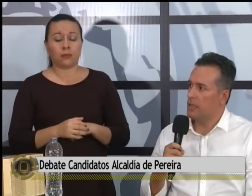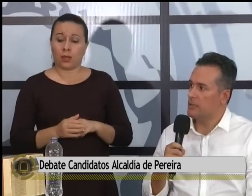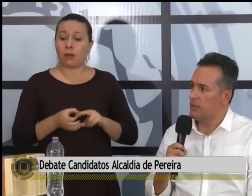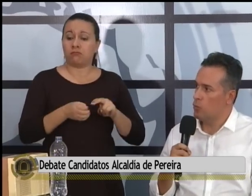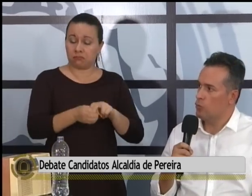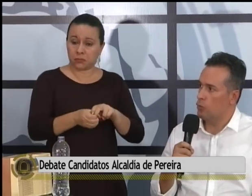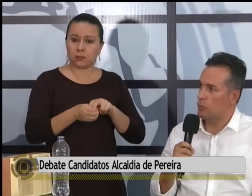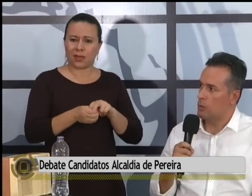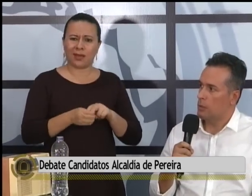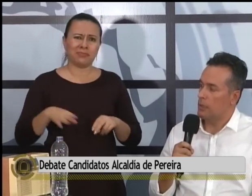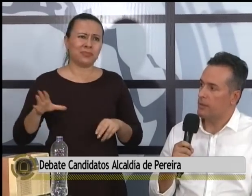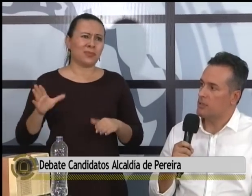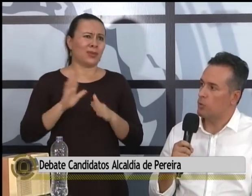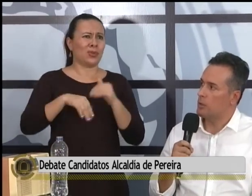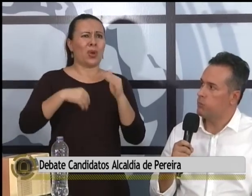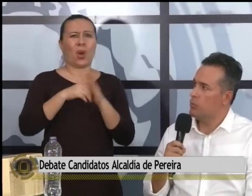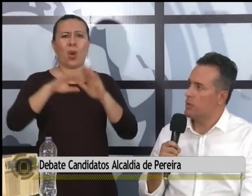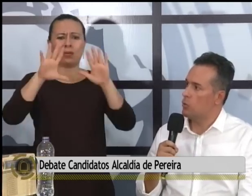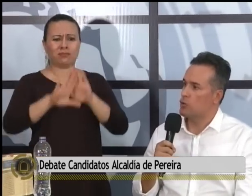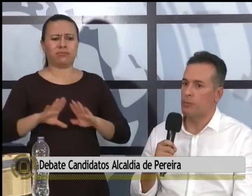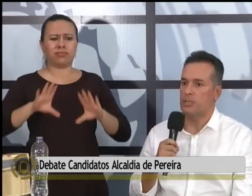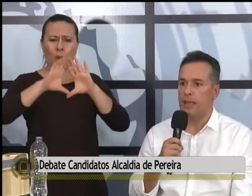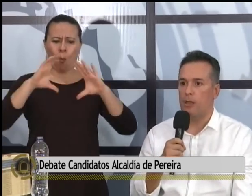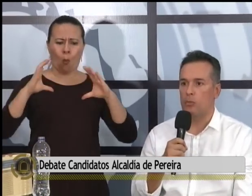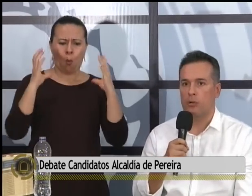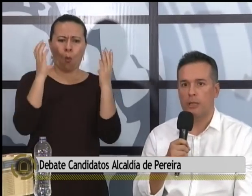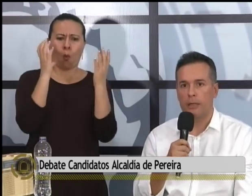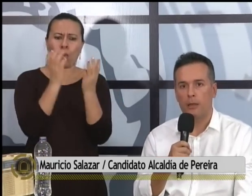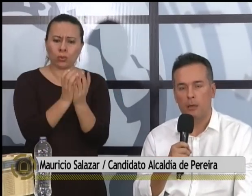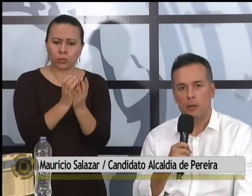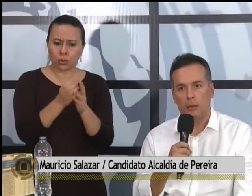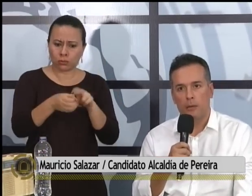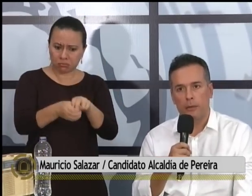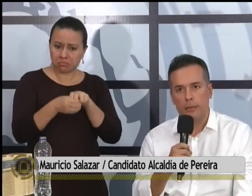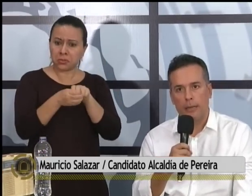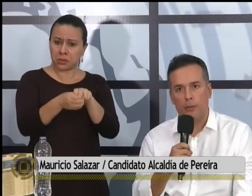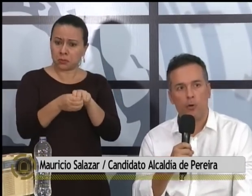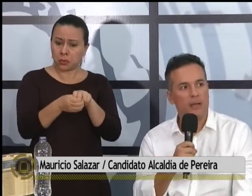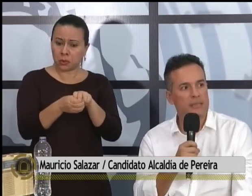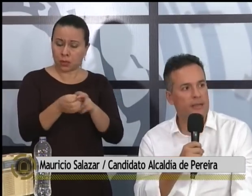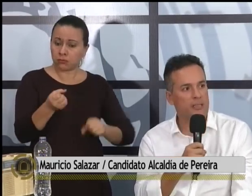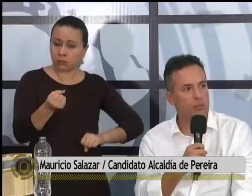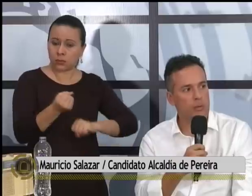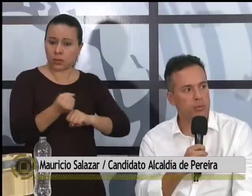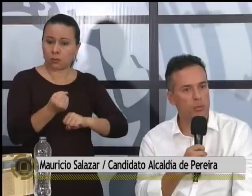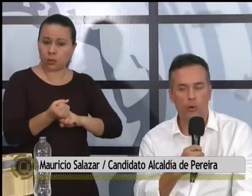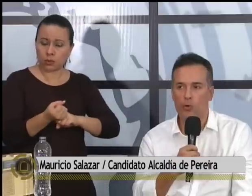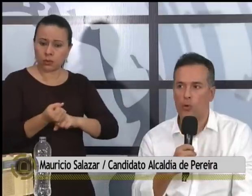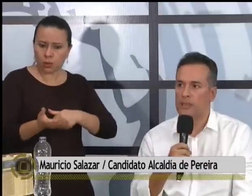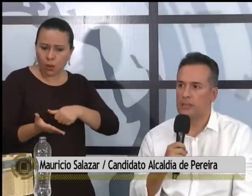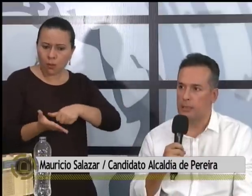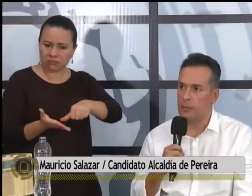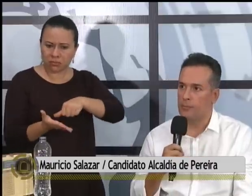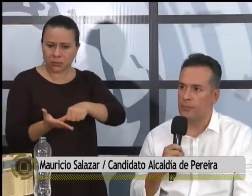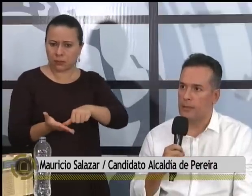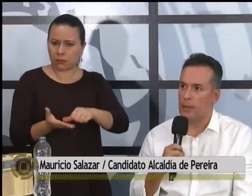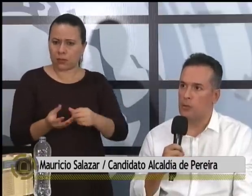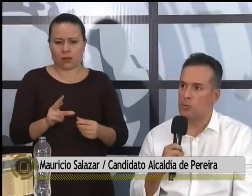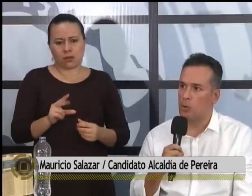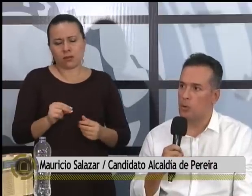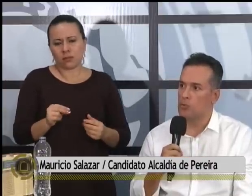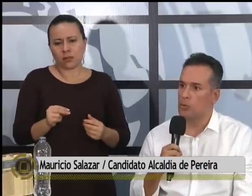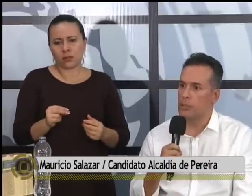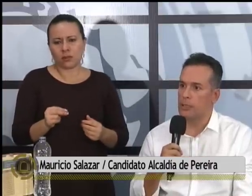los países del mundo el transporte público es subsidiado, porque la norma es que el transporte público no es